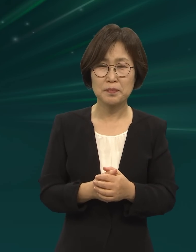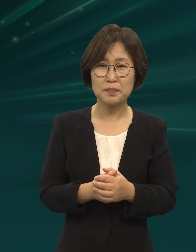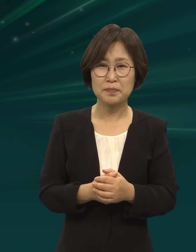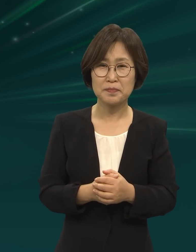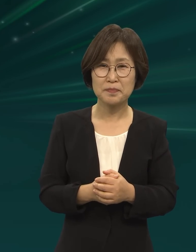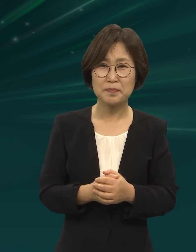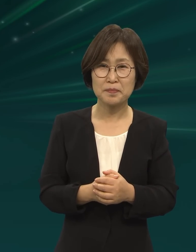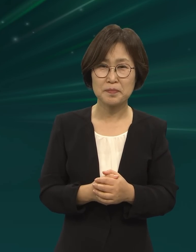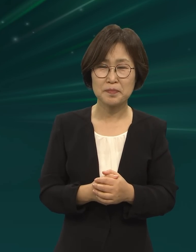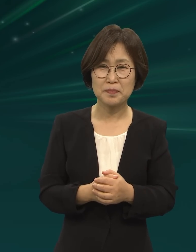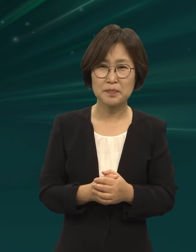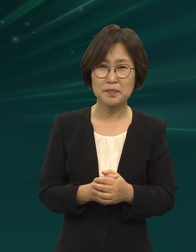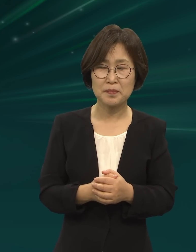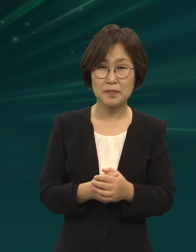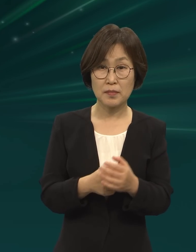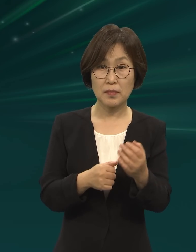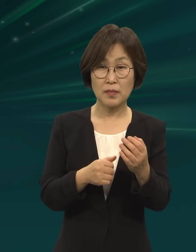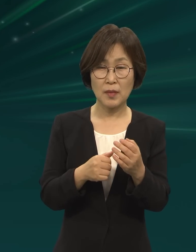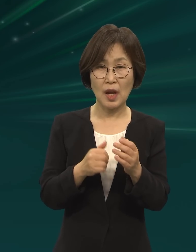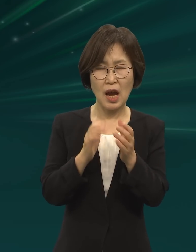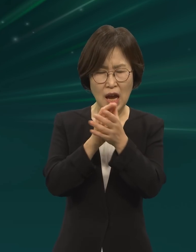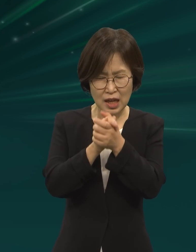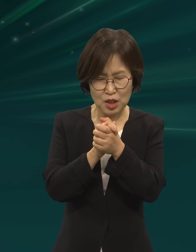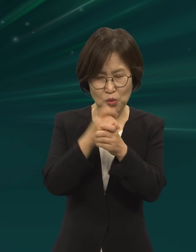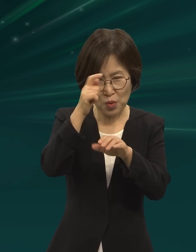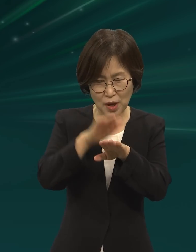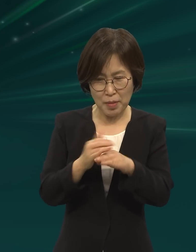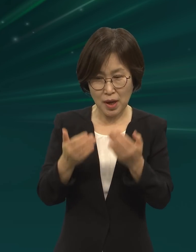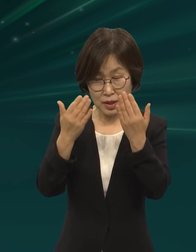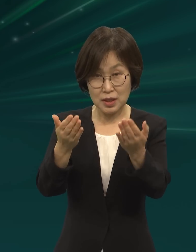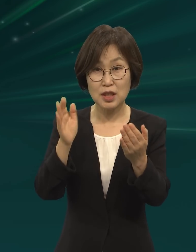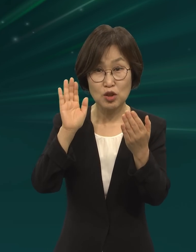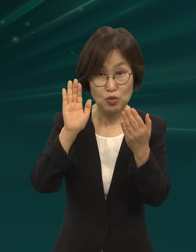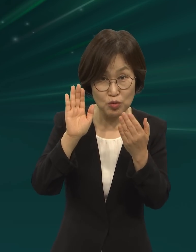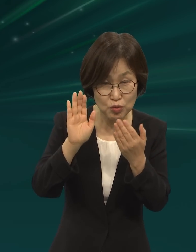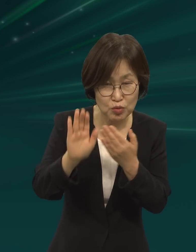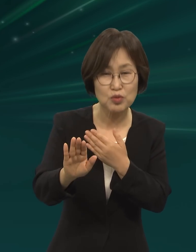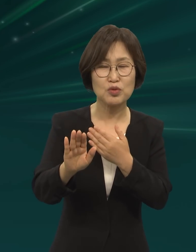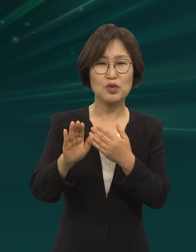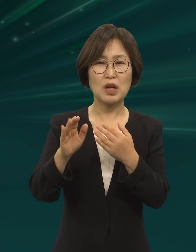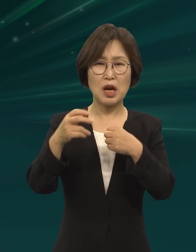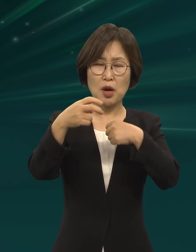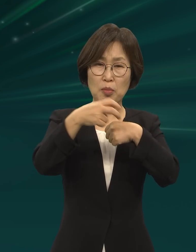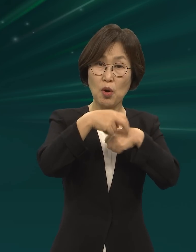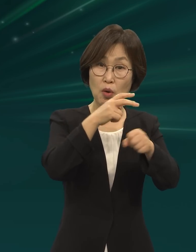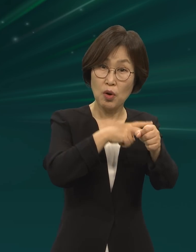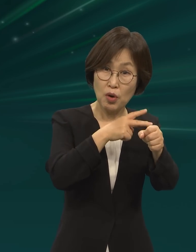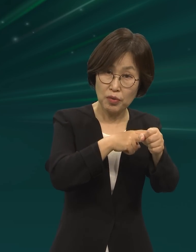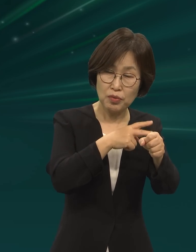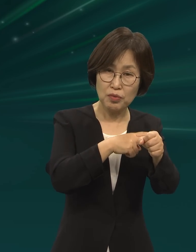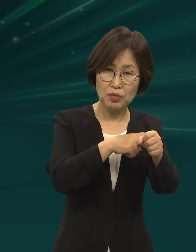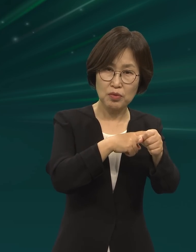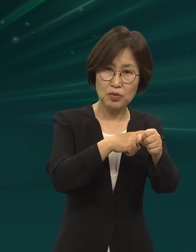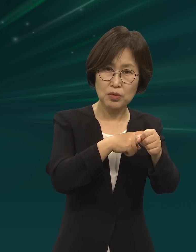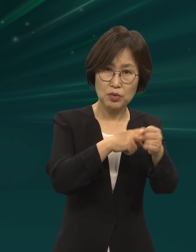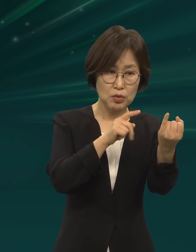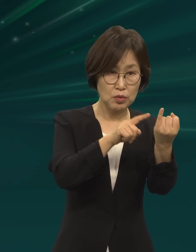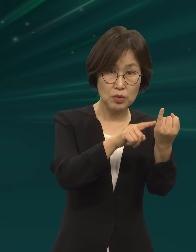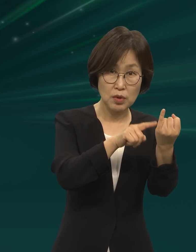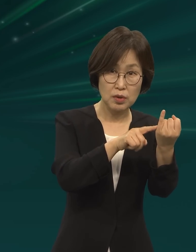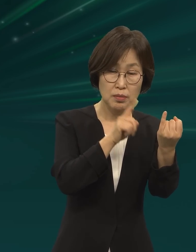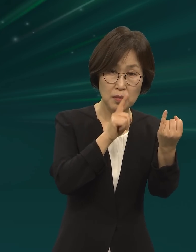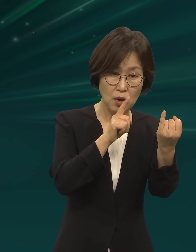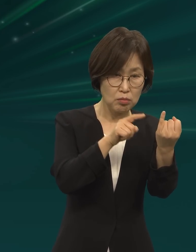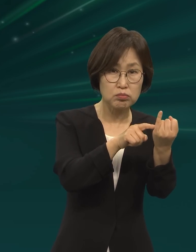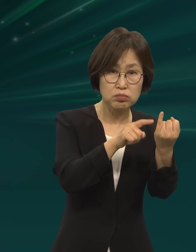거기에 의사님을 만나서 이제 병원 갔다가 다시 이제 조사를 받으니 그 바이러스가 없어졌대요.